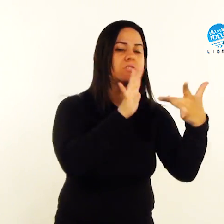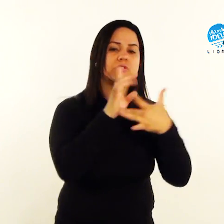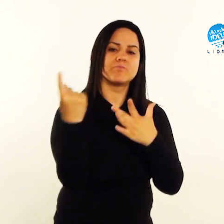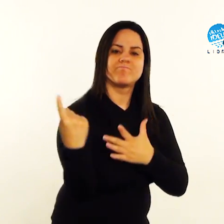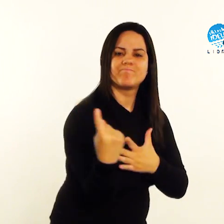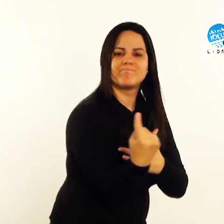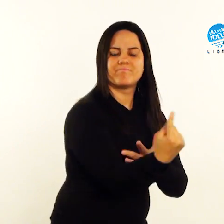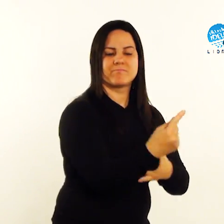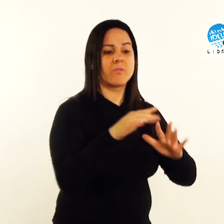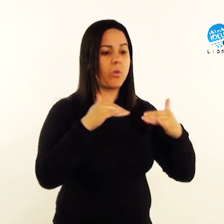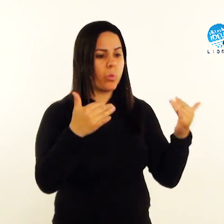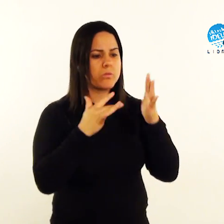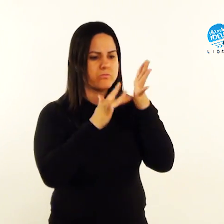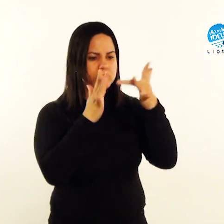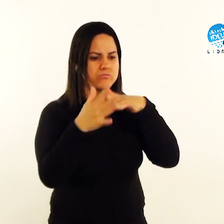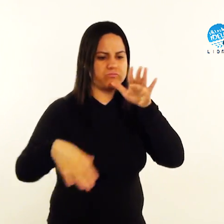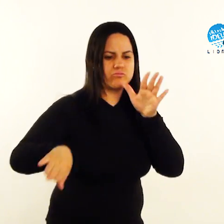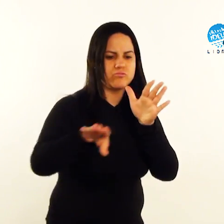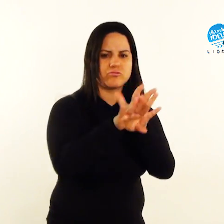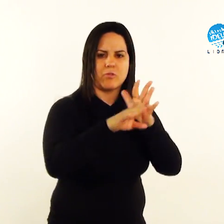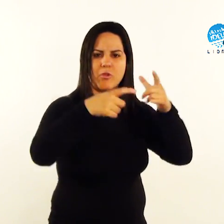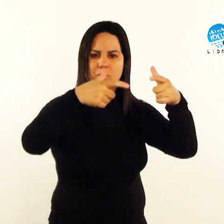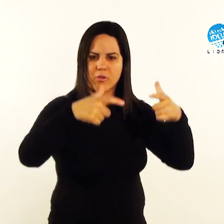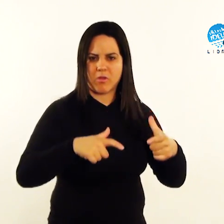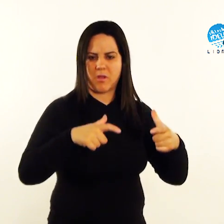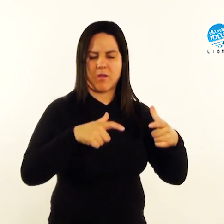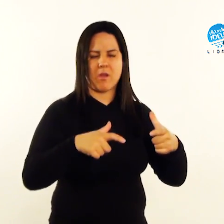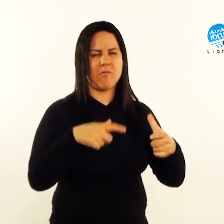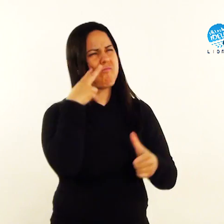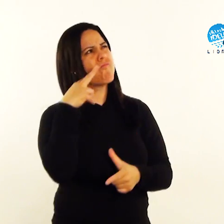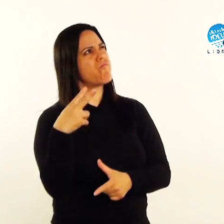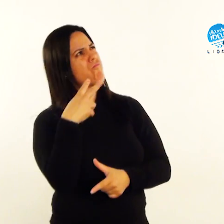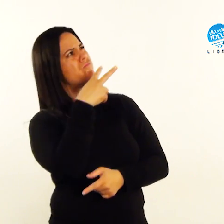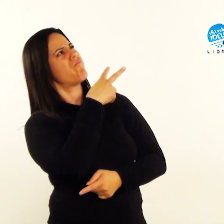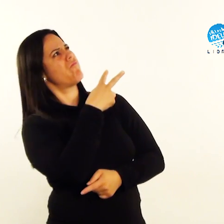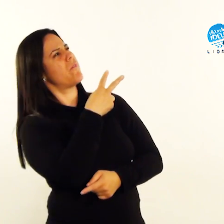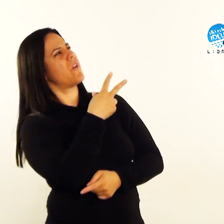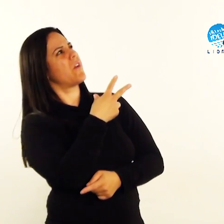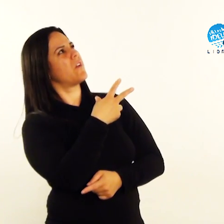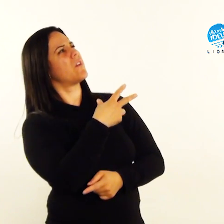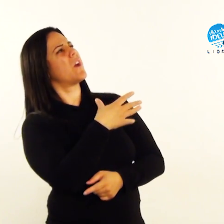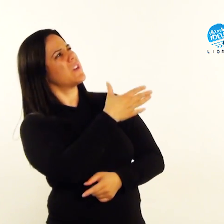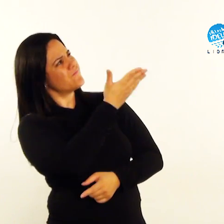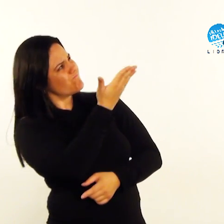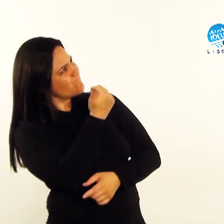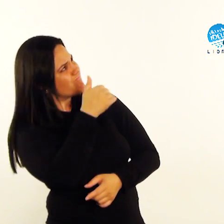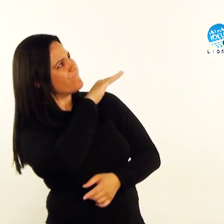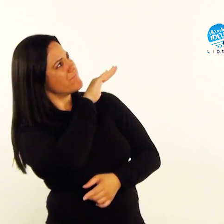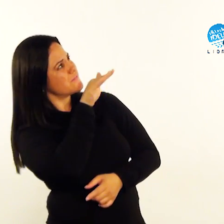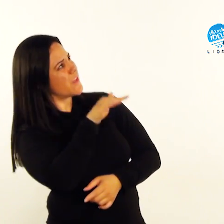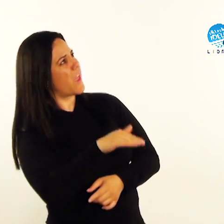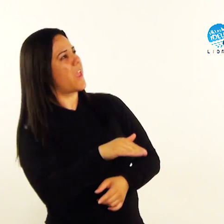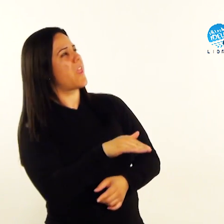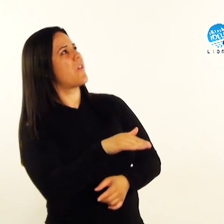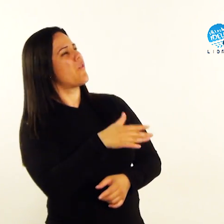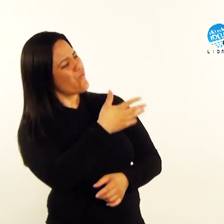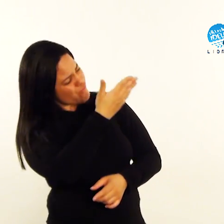ali. E quando Jesus chegou àquele lugar, olhou para cima e disse: Zaqueu,